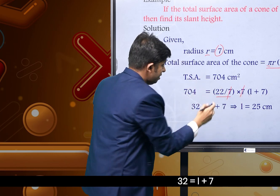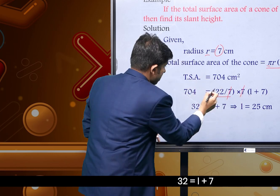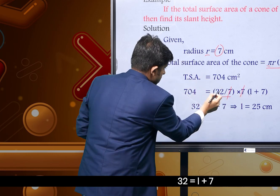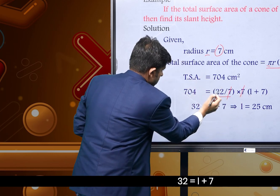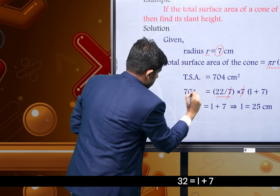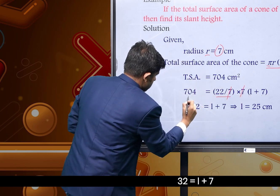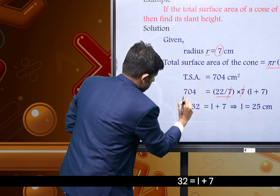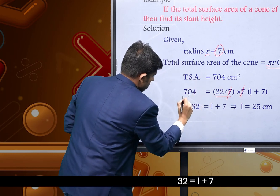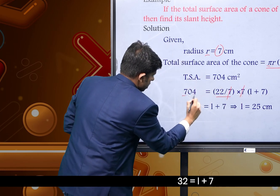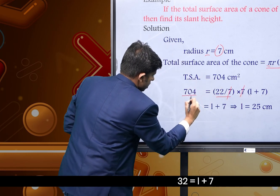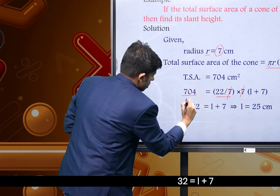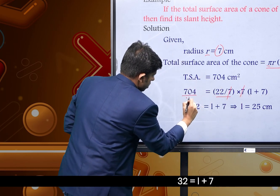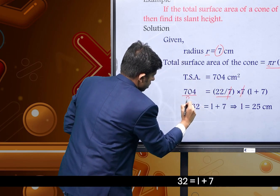बरोबर L अधिक 7